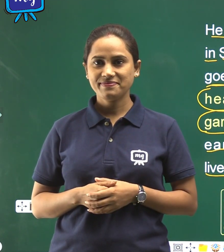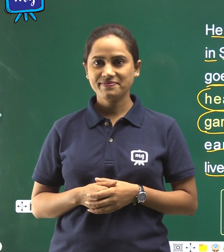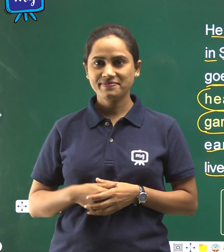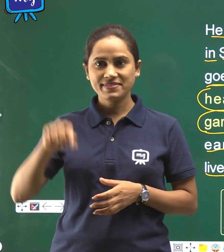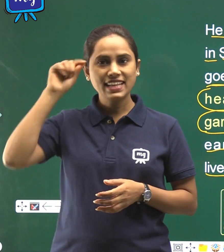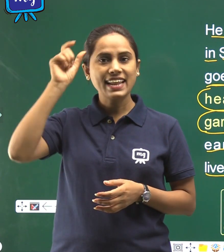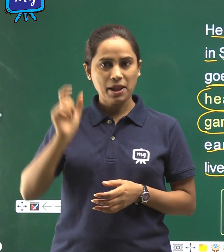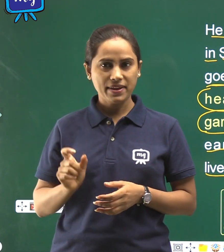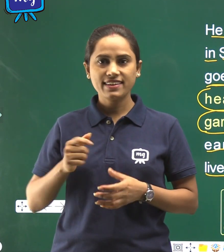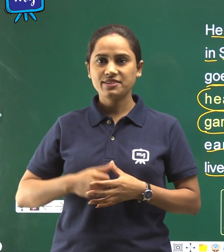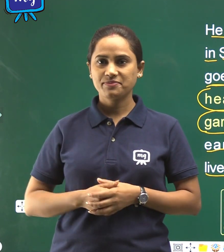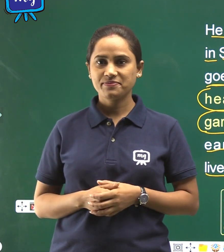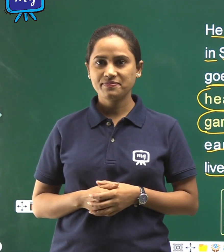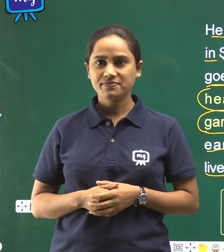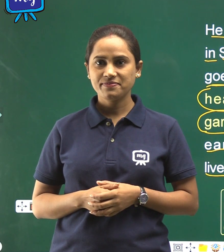रैग पिकर,